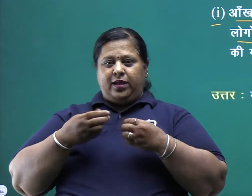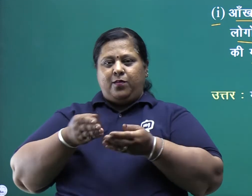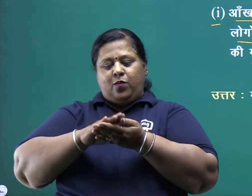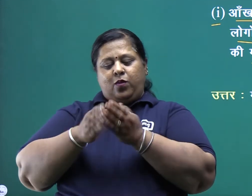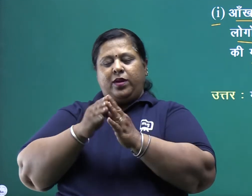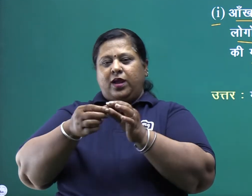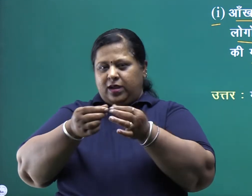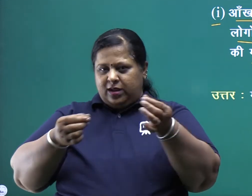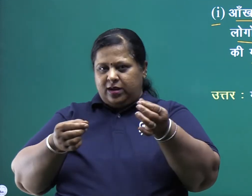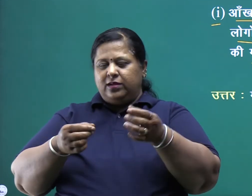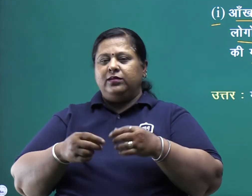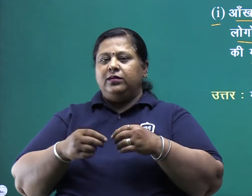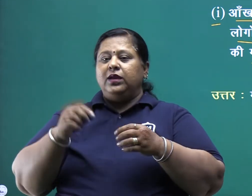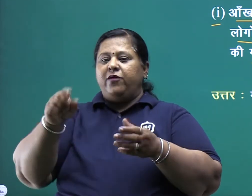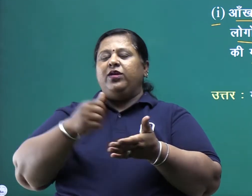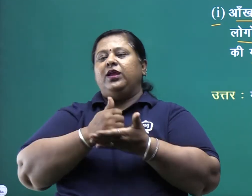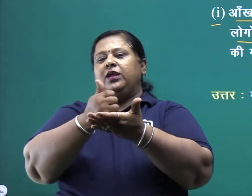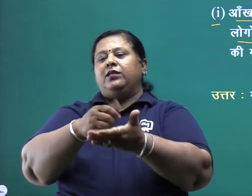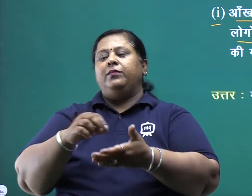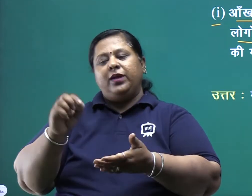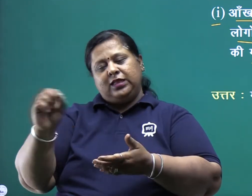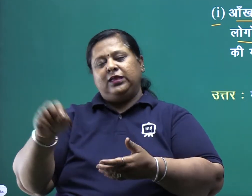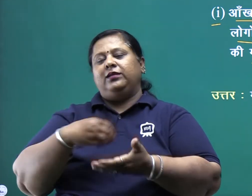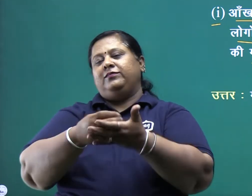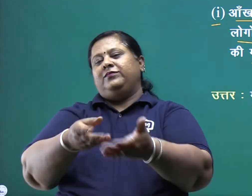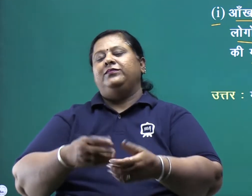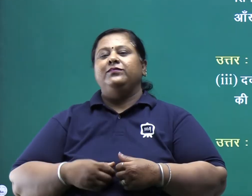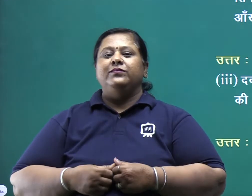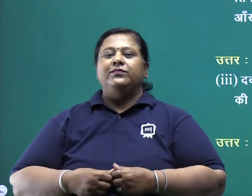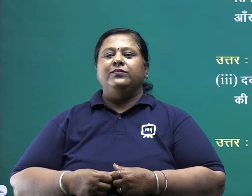बनाकर कवि की मदद की।